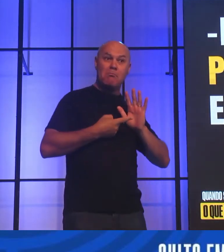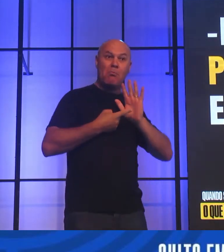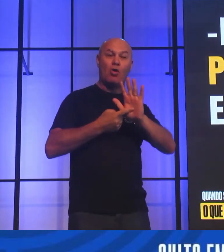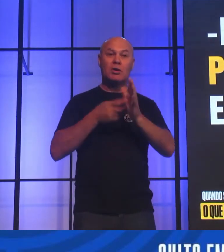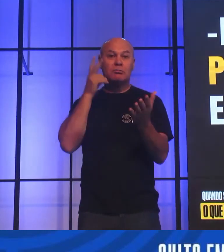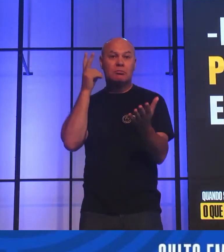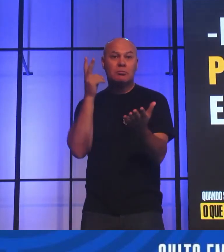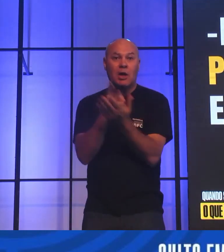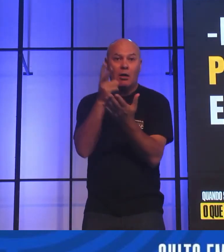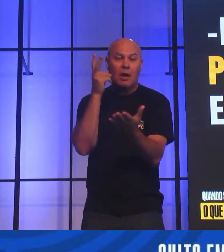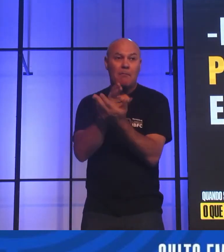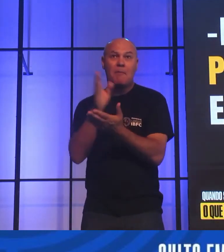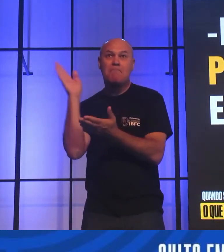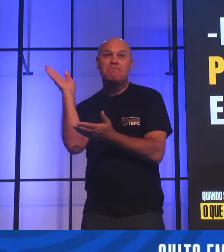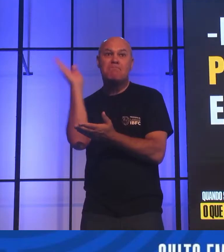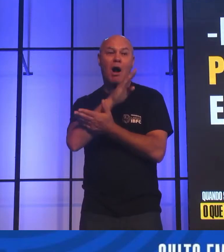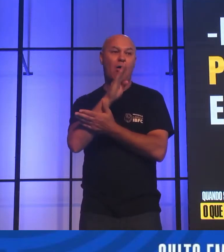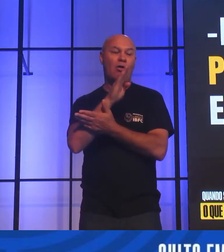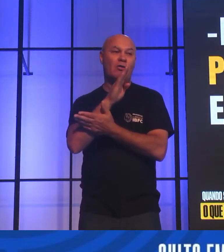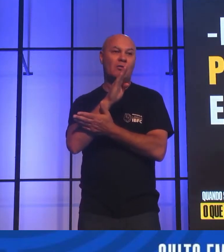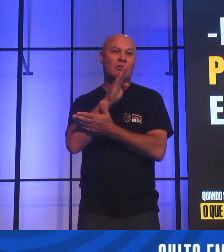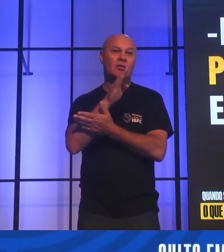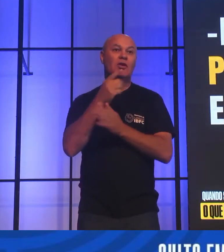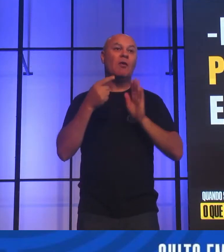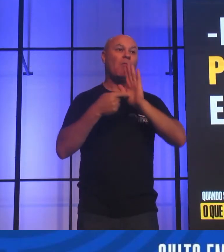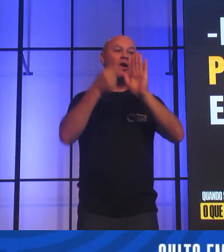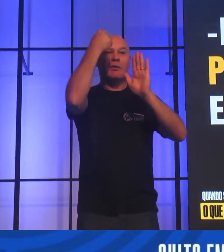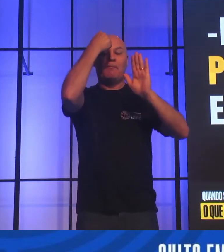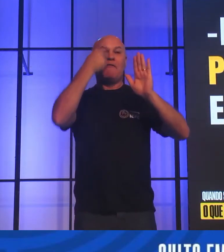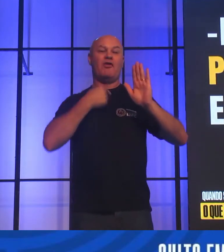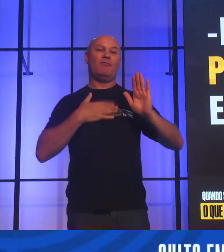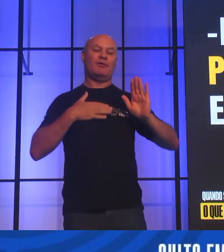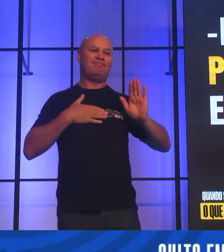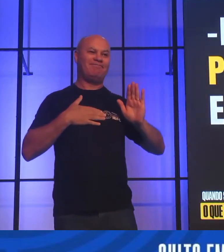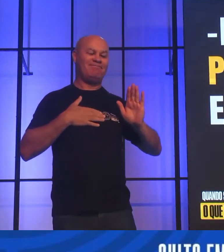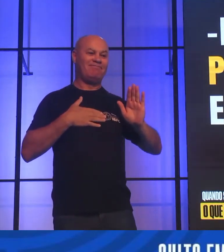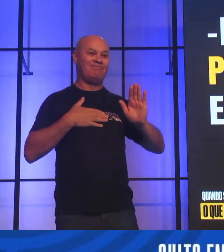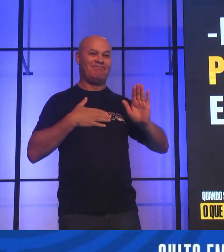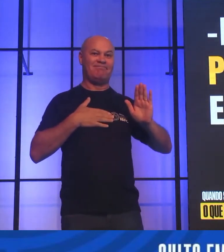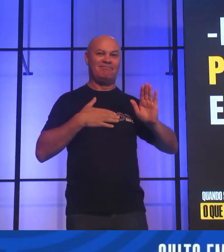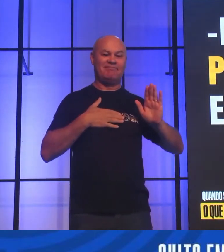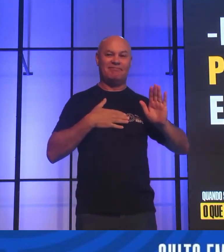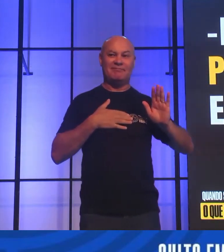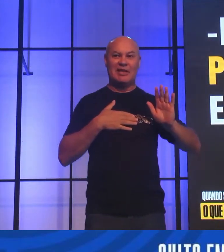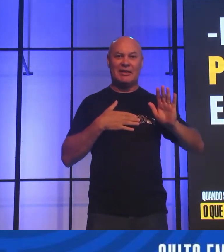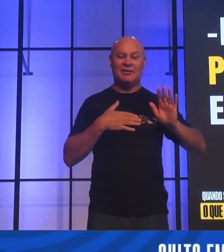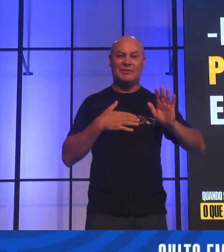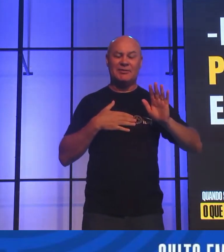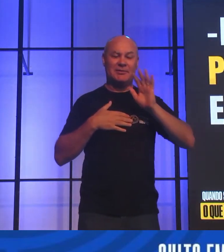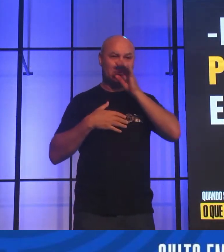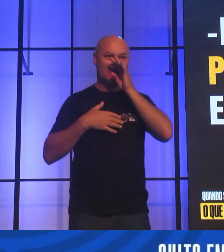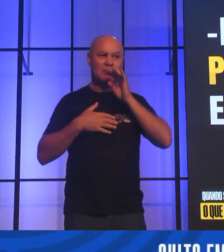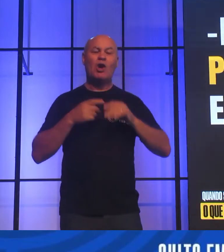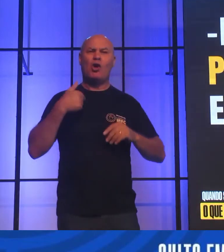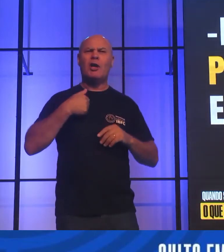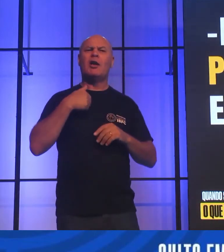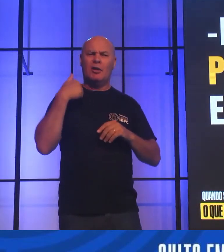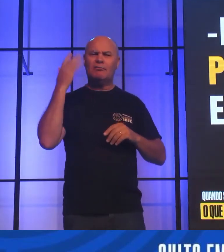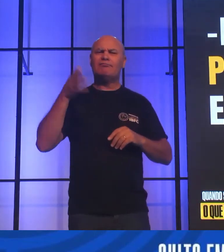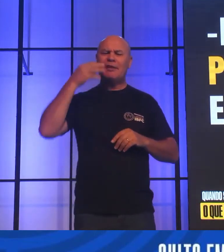Você vai se surpreender com a quantidade de pessoas que às vezes a gente aconselha. Ixi, nesses anos aconselhei tantas